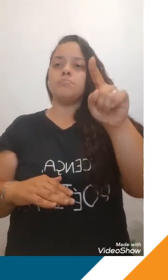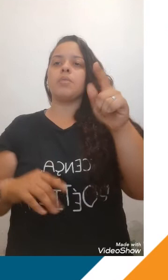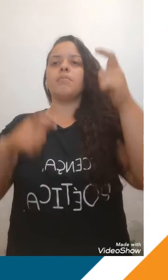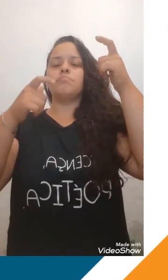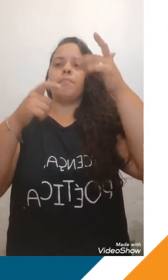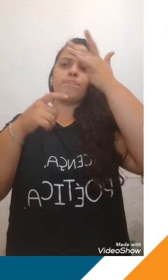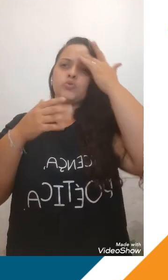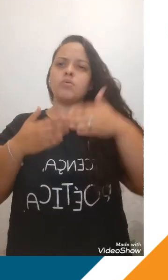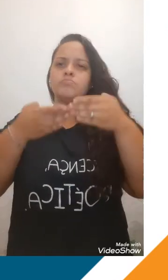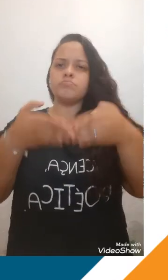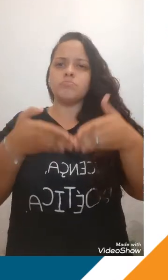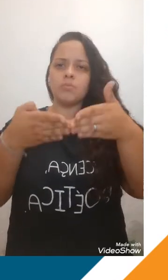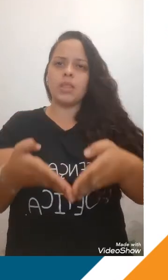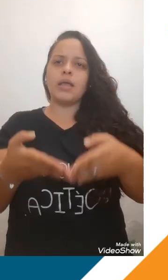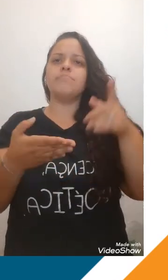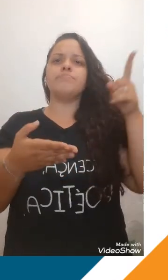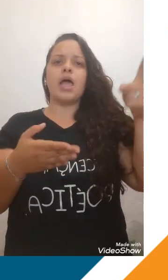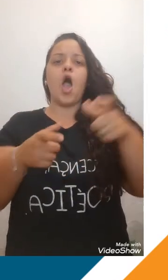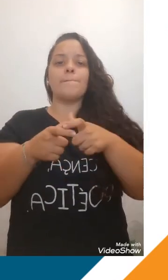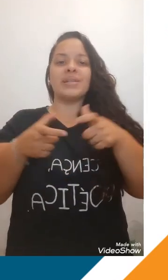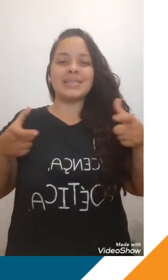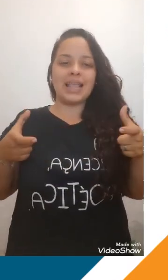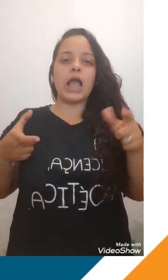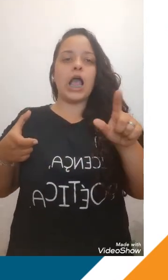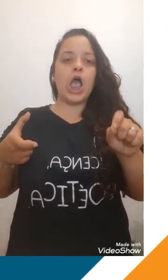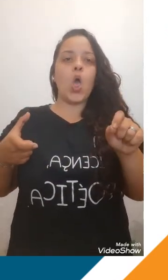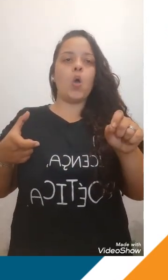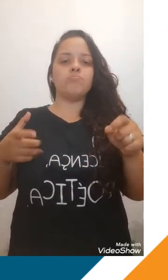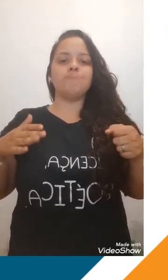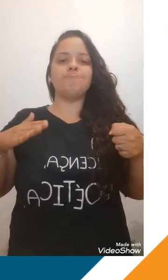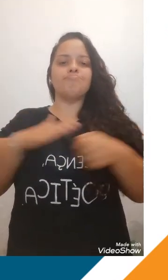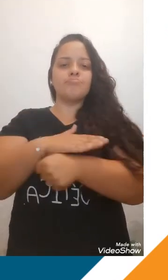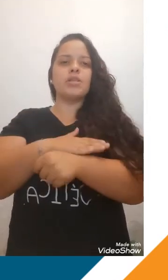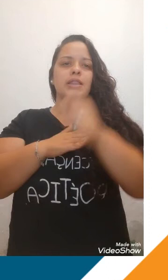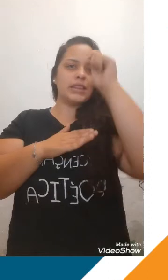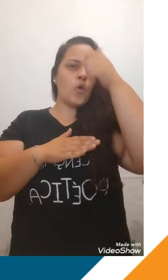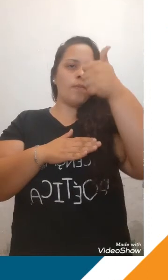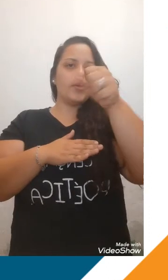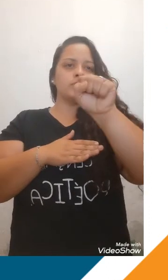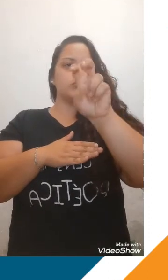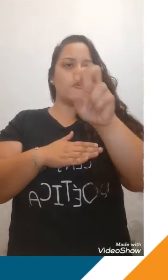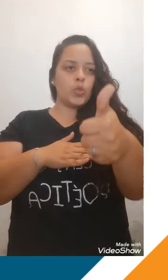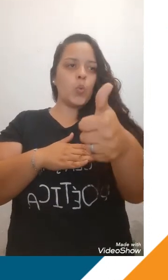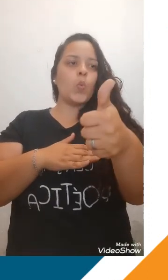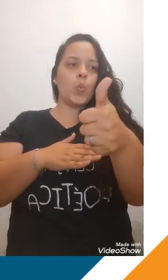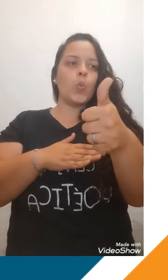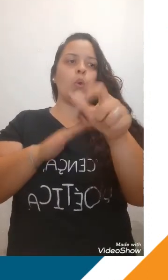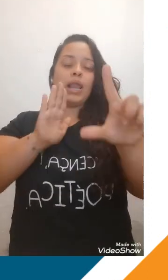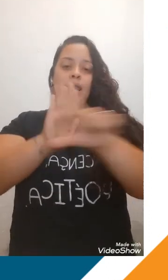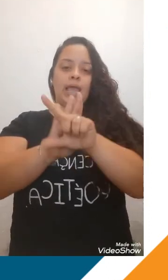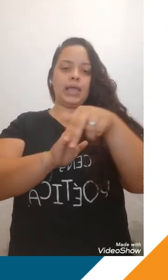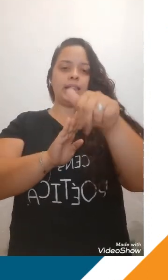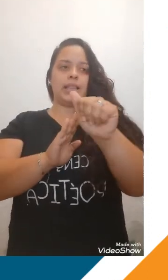em 1851, também como reflexo da Lei Nabuco de Araújo. Em 1851, na verdade,